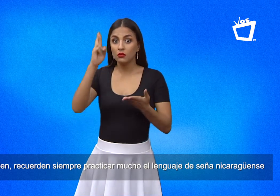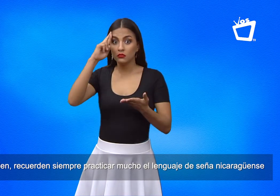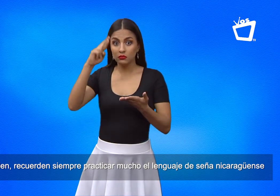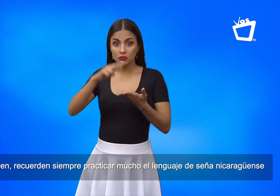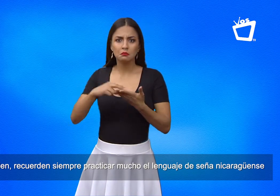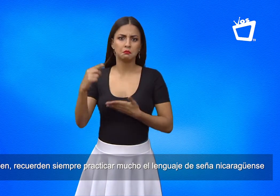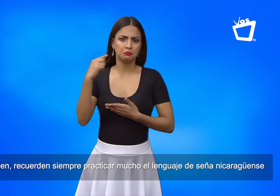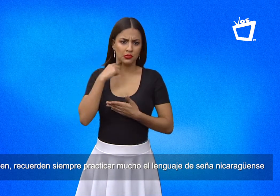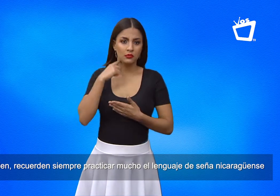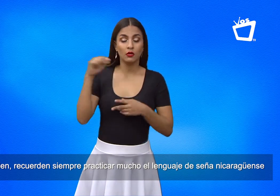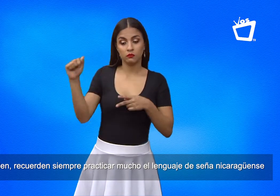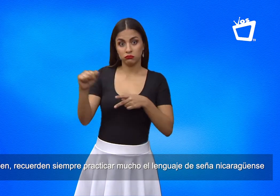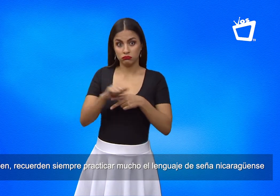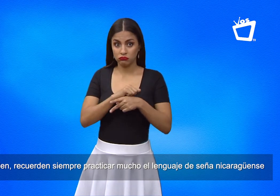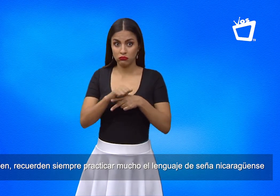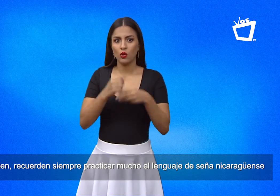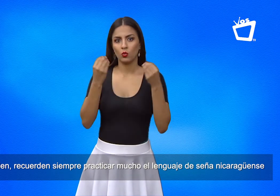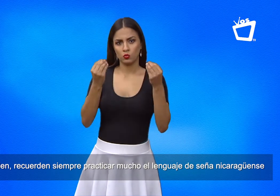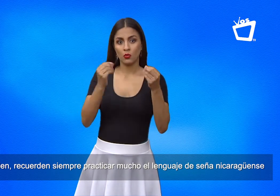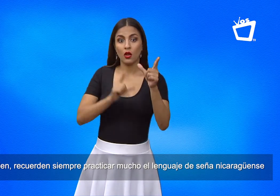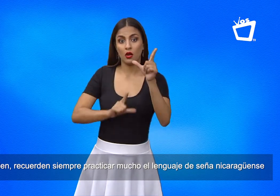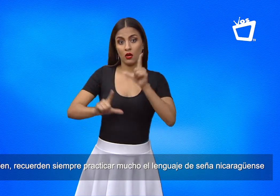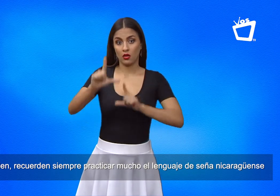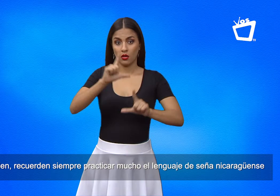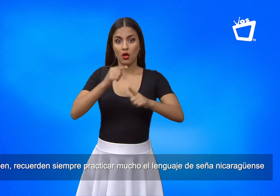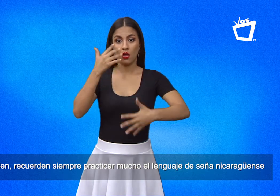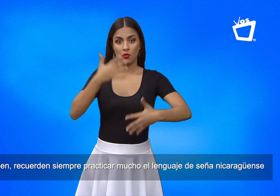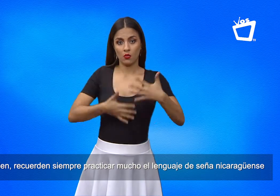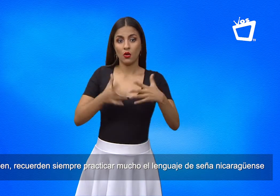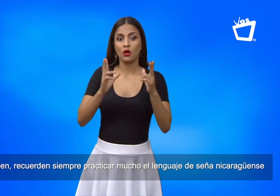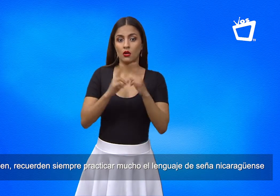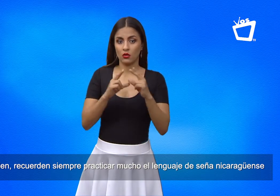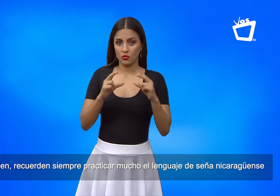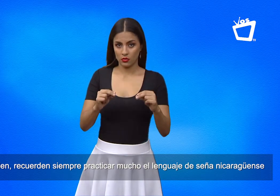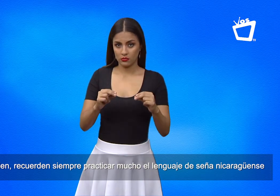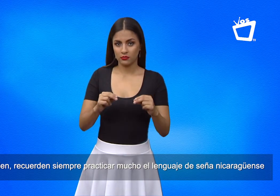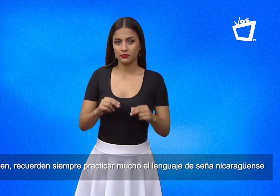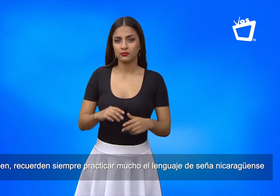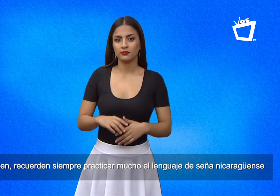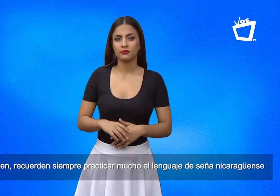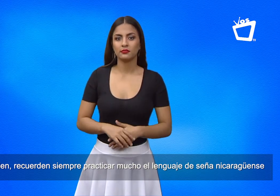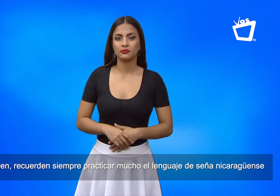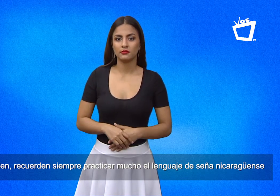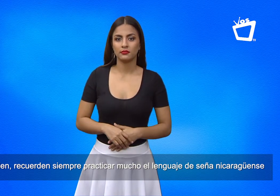Muy bien. Recuerden siempre practicar mucho el lenguaje de señas nicaragüense.